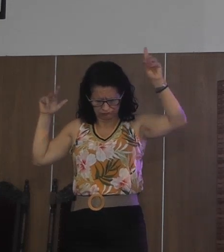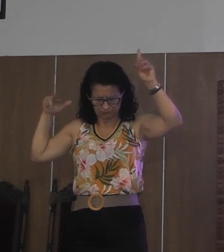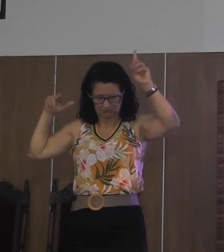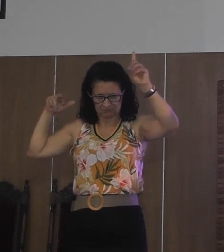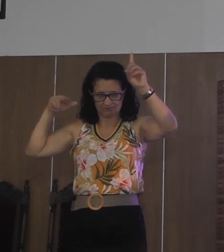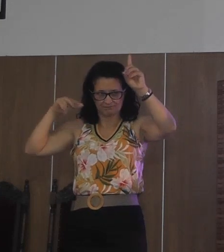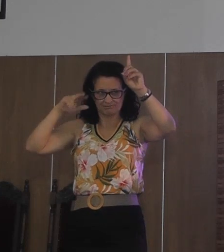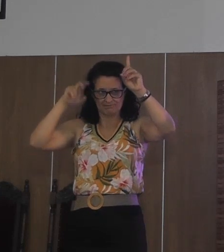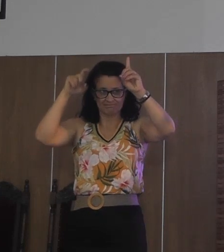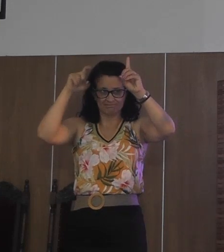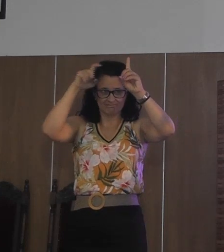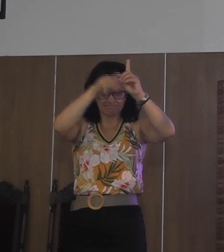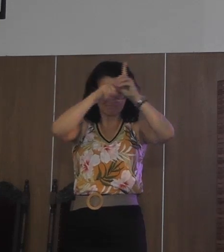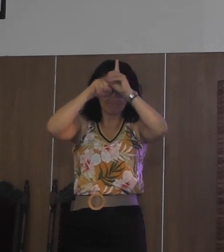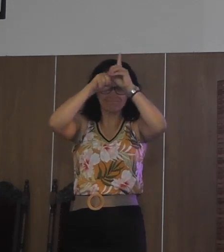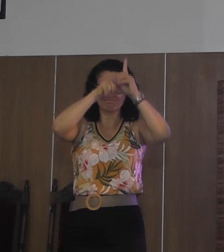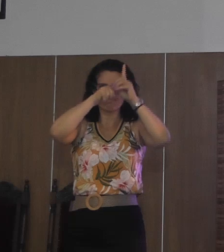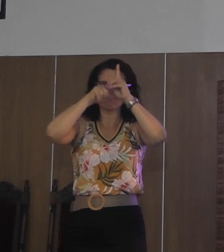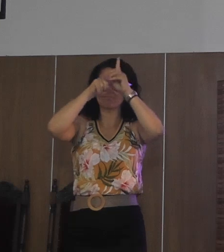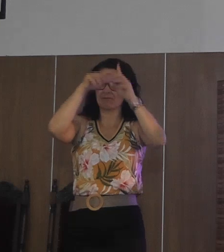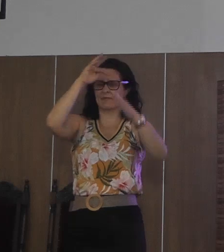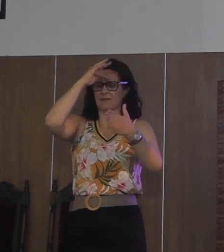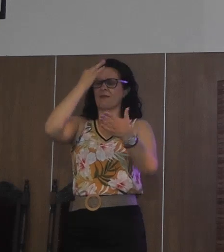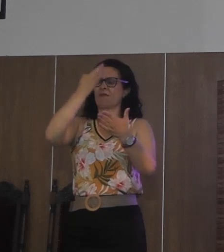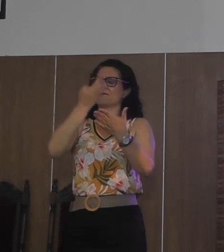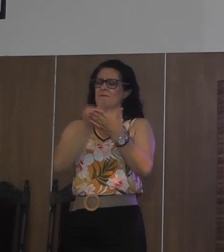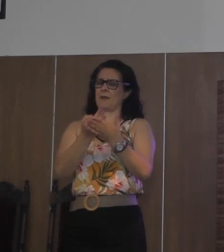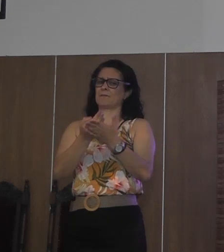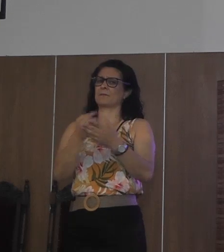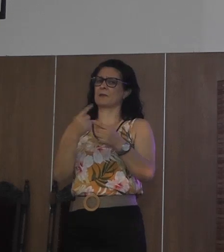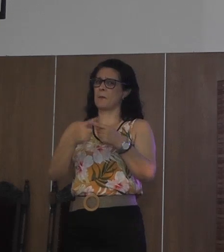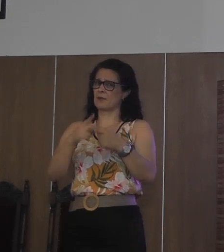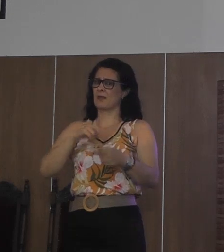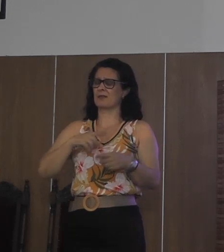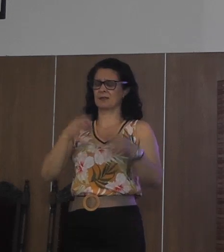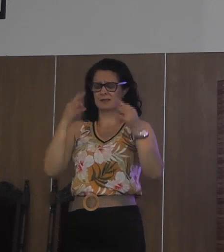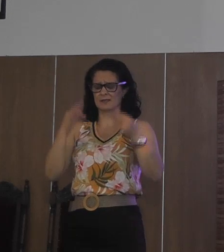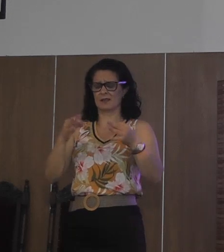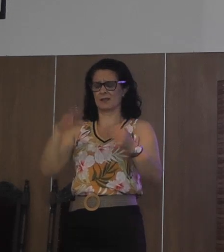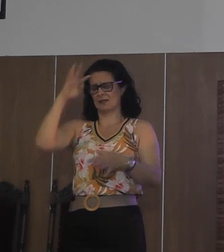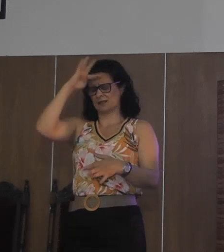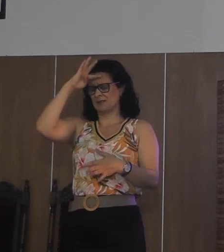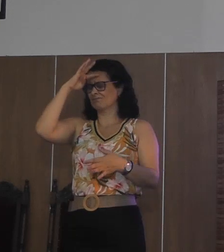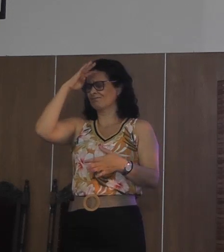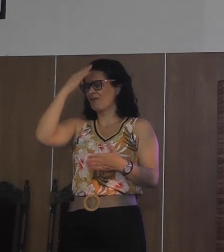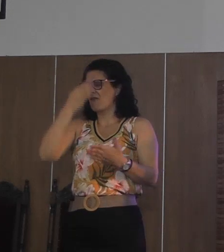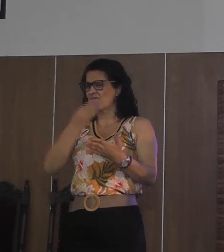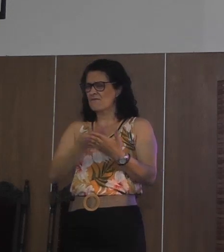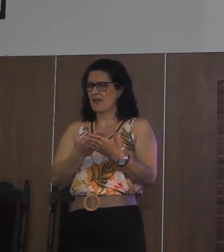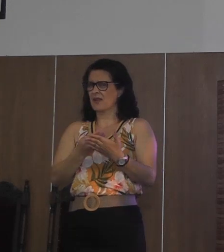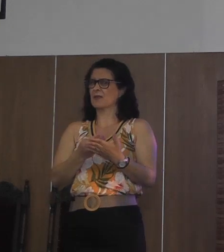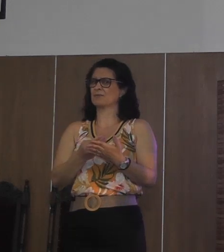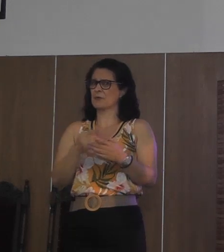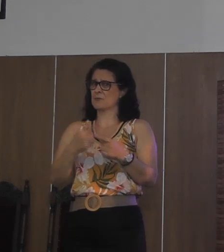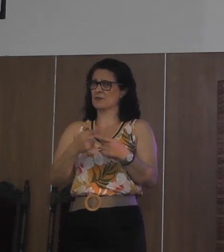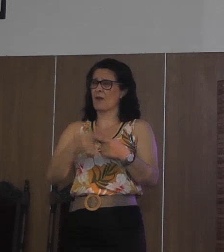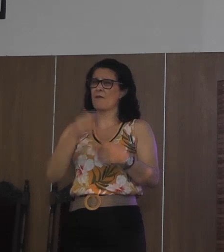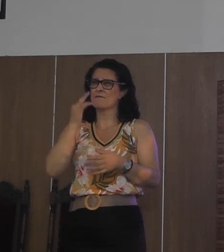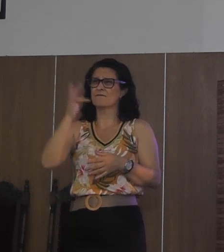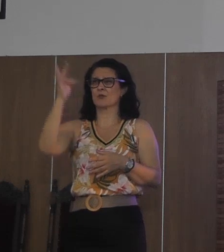tem a certeza que dificuldade vai ter, mas lá na frente você há de vencer, não por mérito seu,